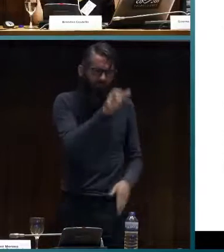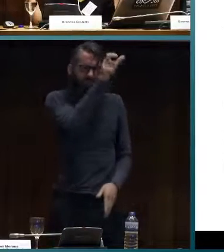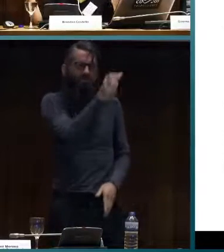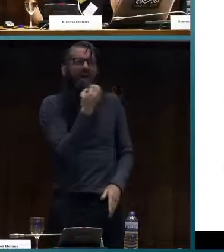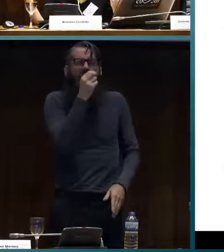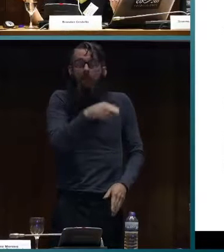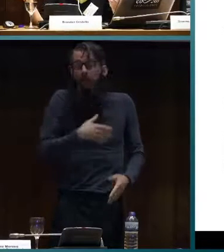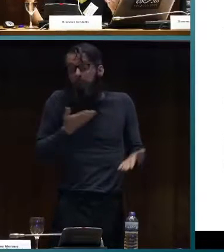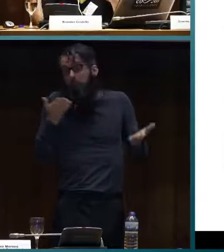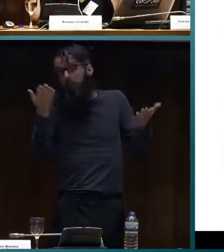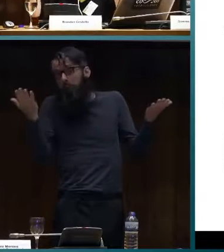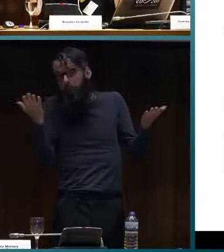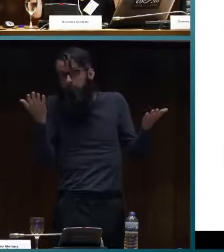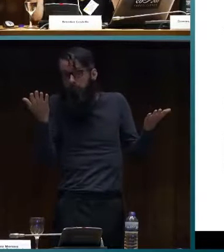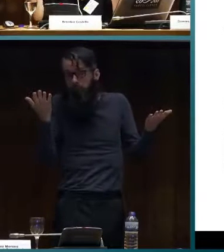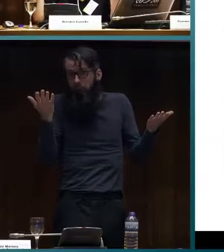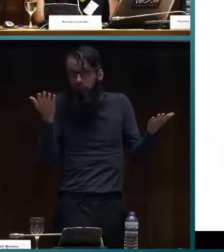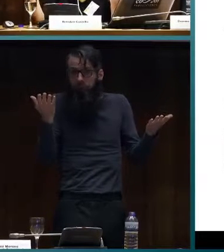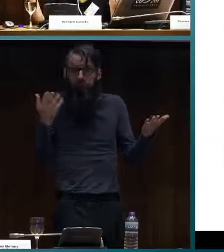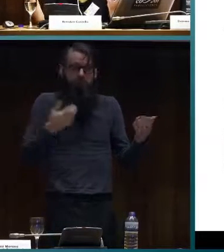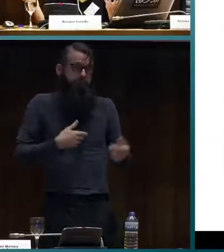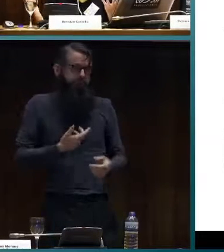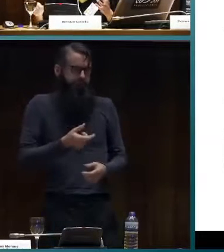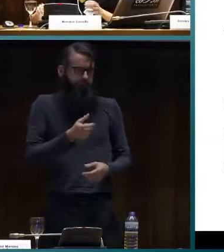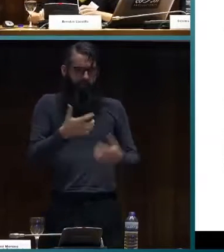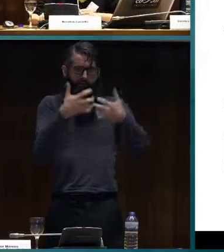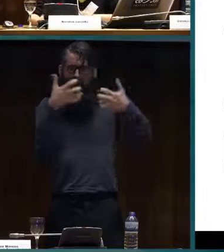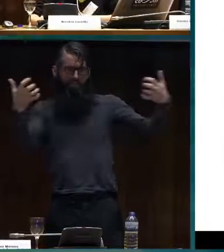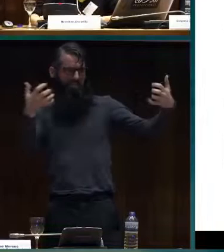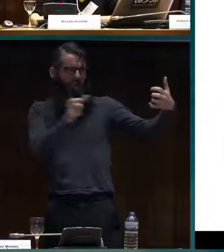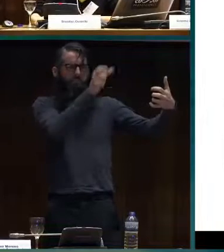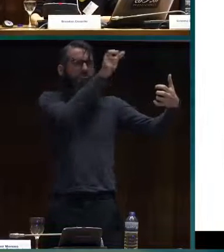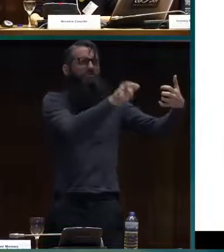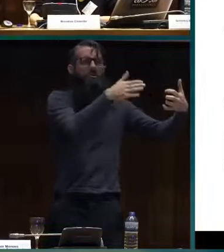no conocemos su identidad, no conocemos la persona de la que estamos hablando.